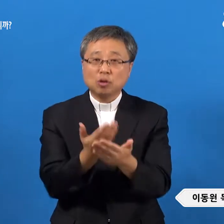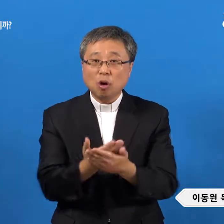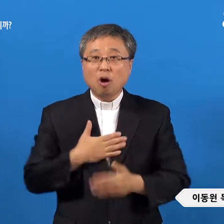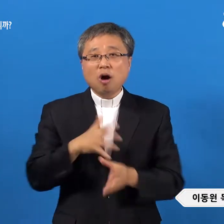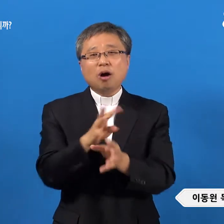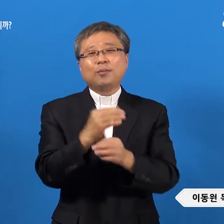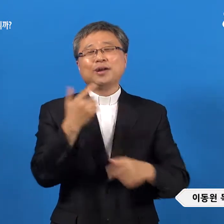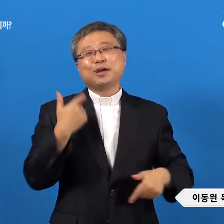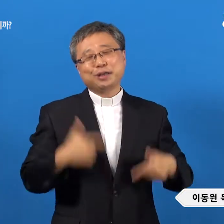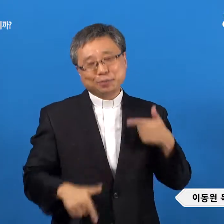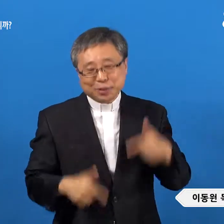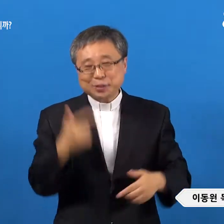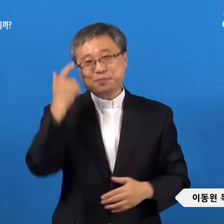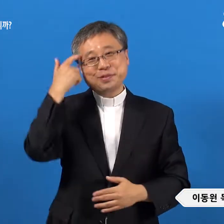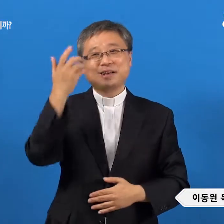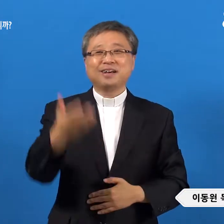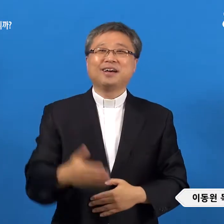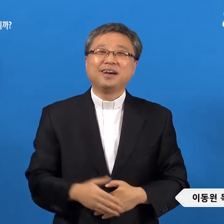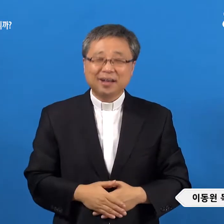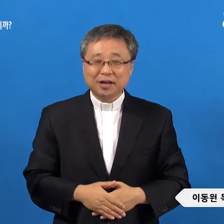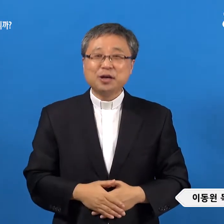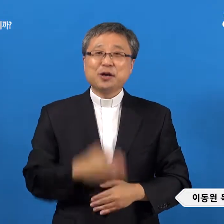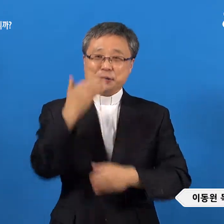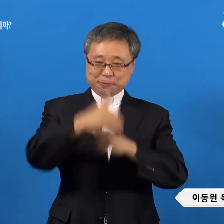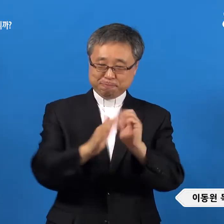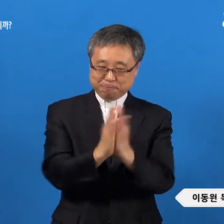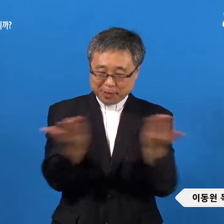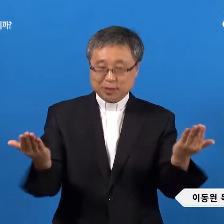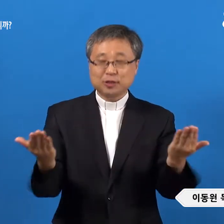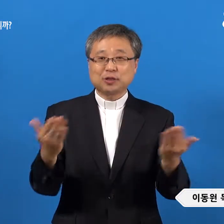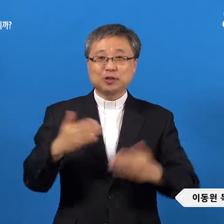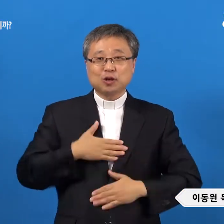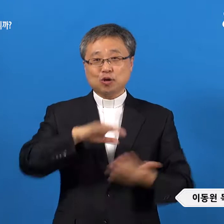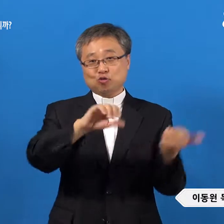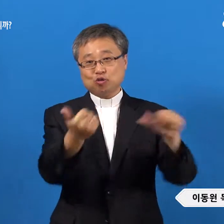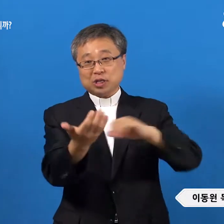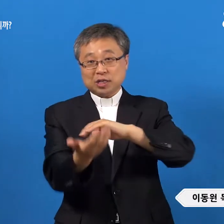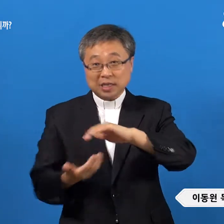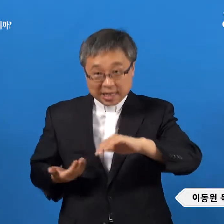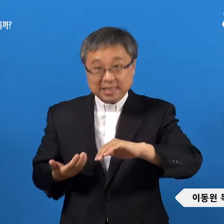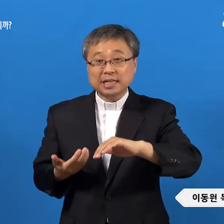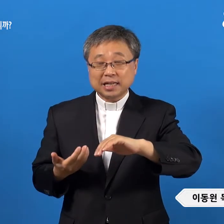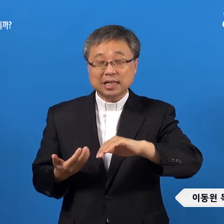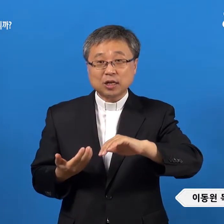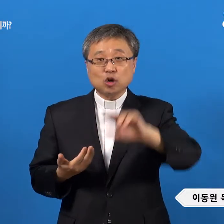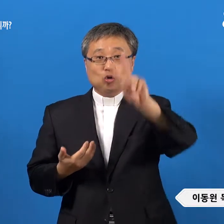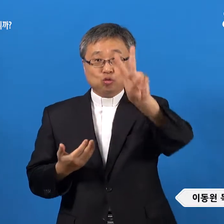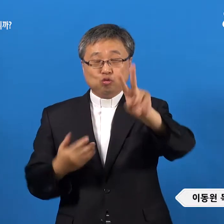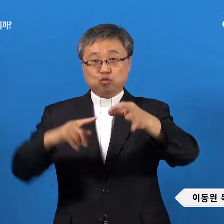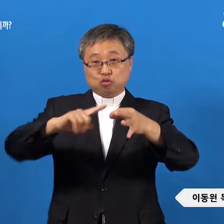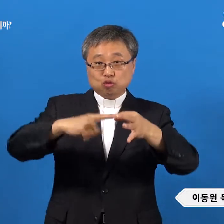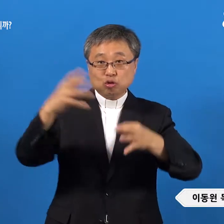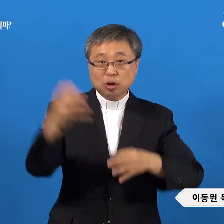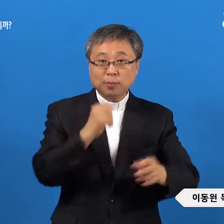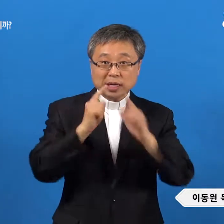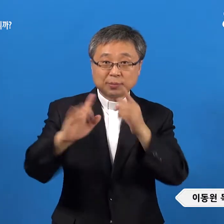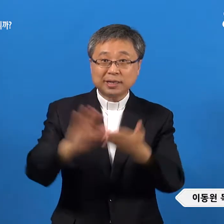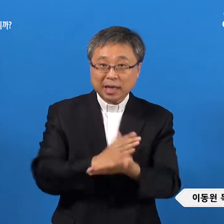얼마나 기뻤을까요? 그는 이제 성경을 펼쳐놓고 죽기 직전에 두 구절로 말씀을 나누었다고 그래요.